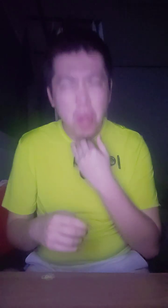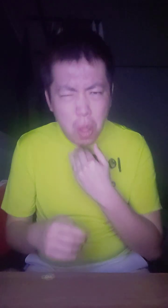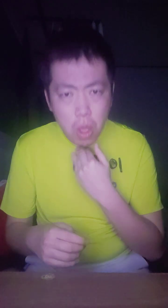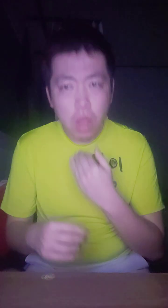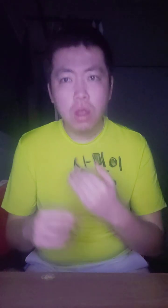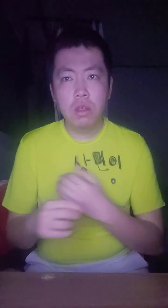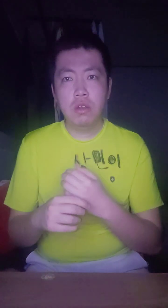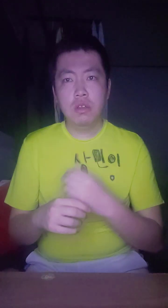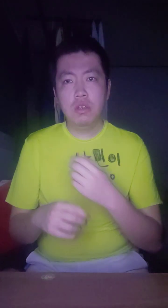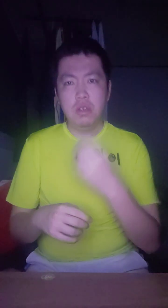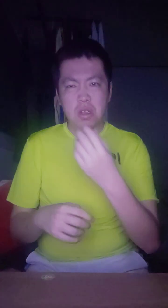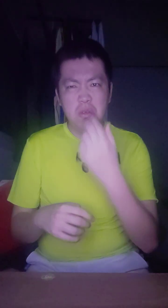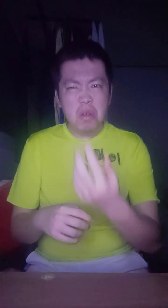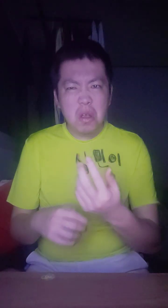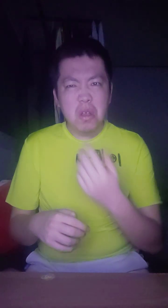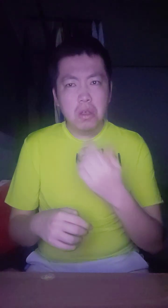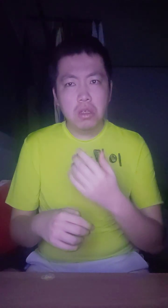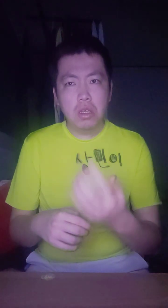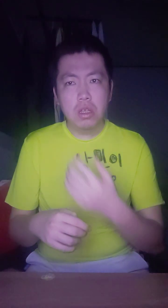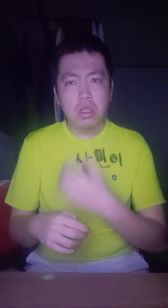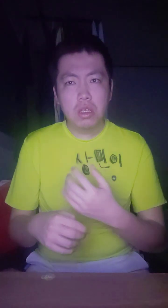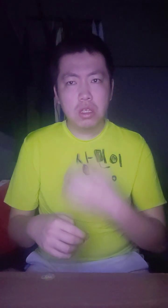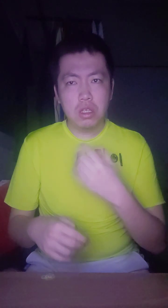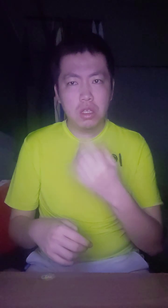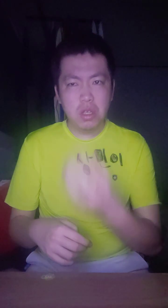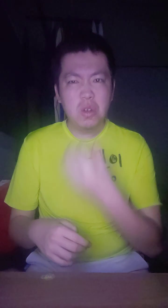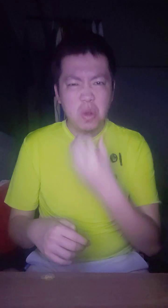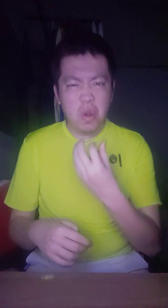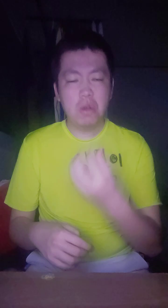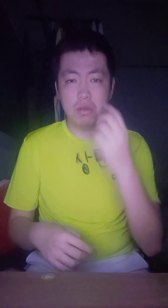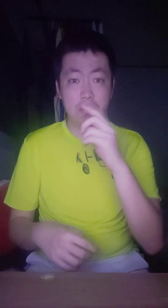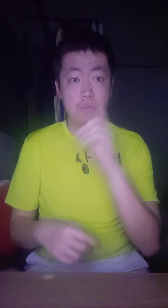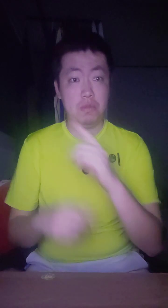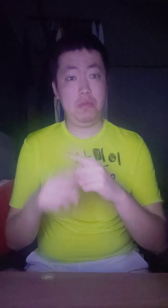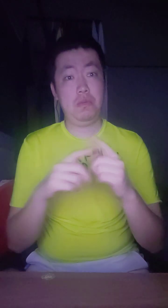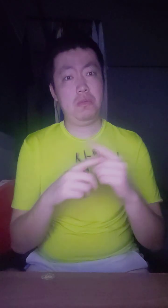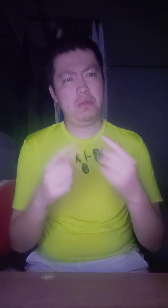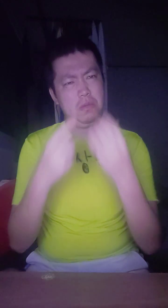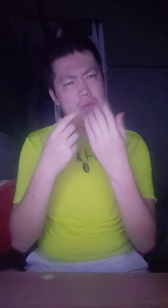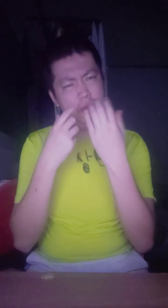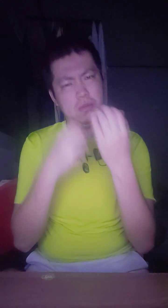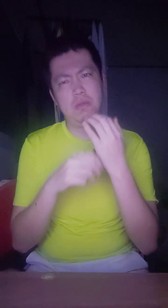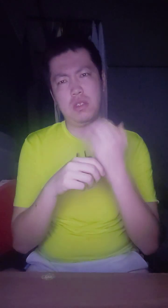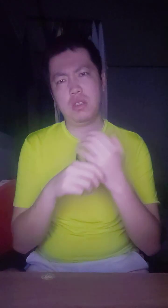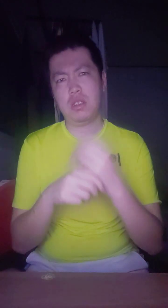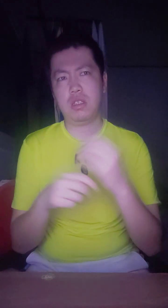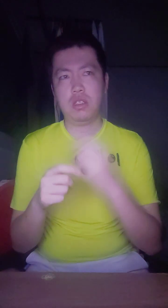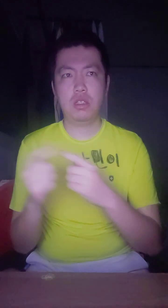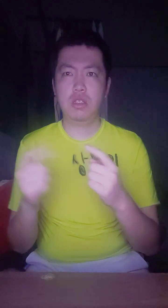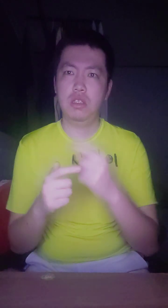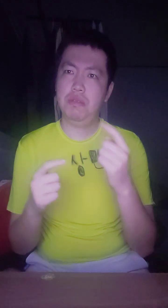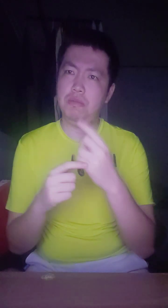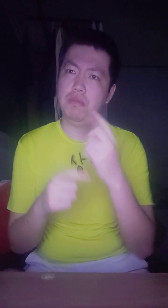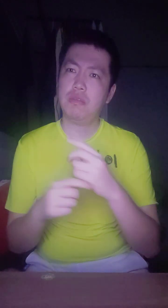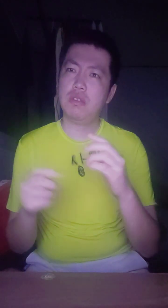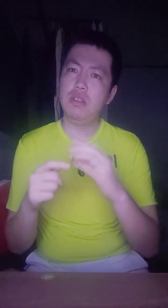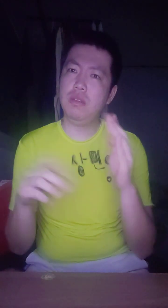폐부종 이런 증상들도 나타날 수가 있습니다. 많이 노출되고 나면 심혈관계, 중추신경계, 호흡기계를 바로 작동을